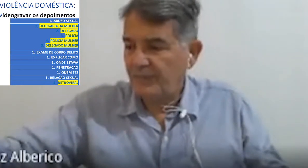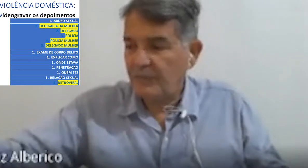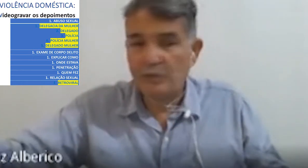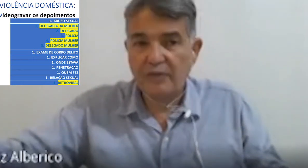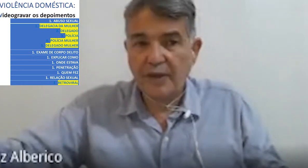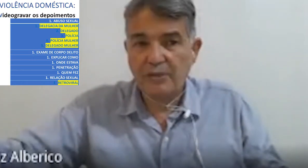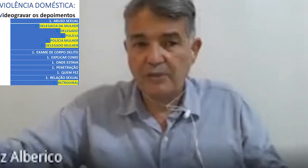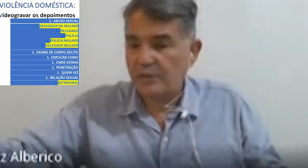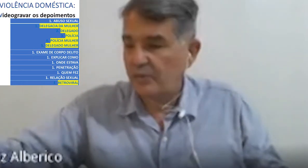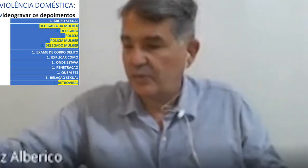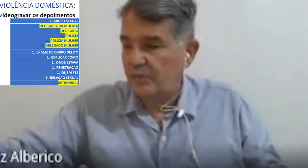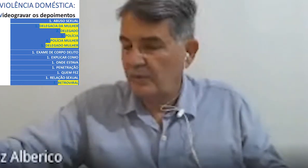do fato